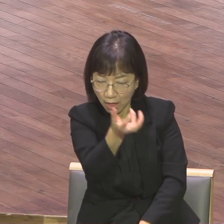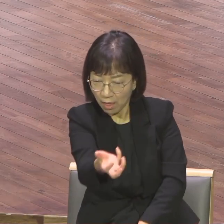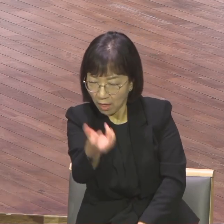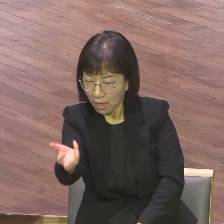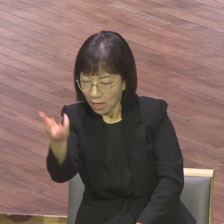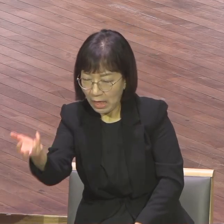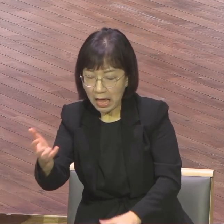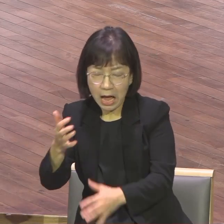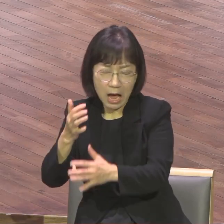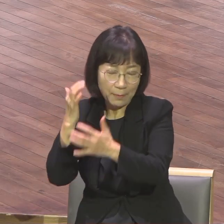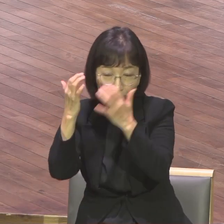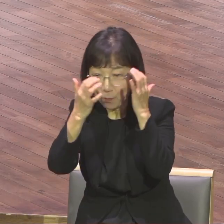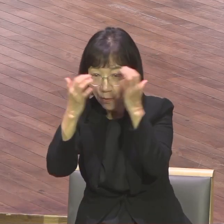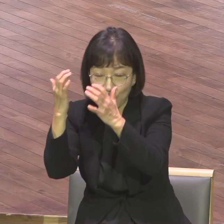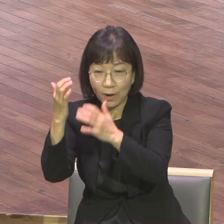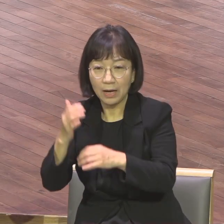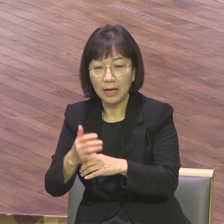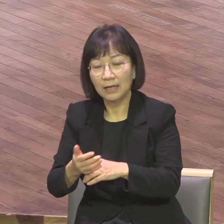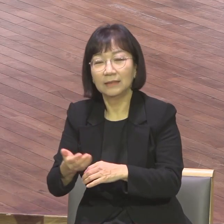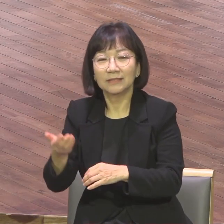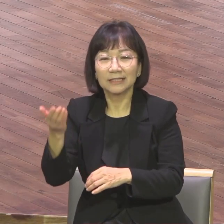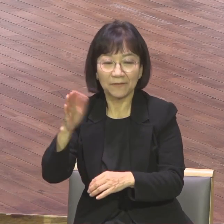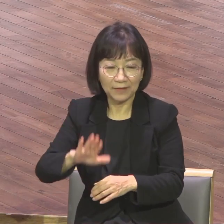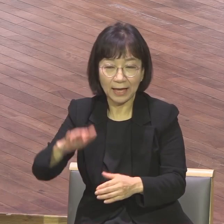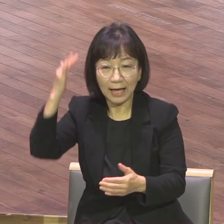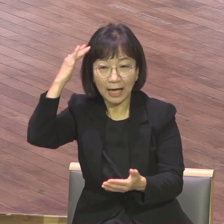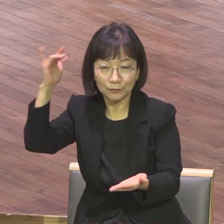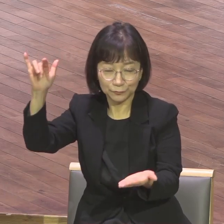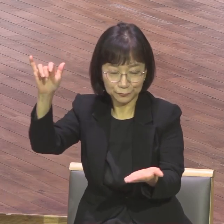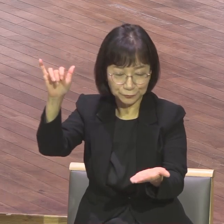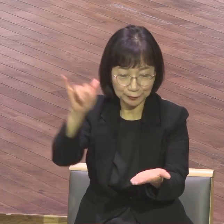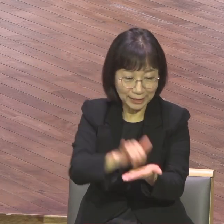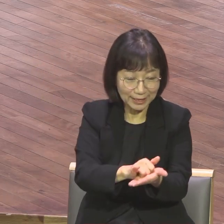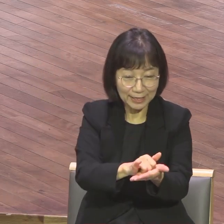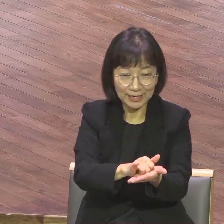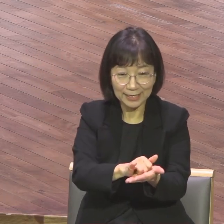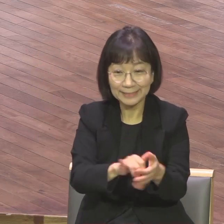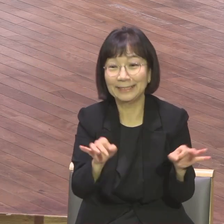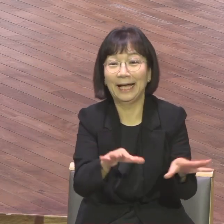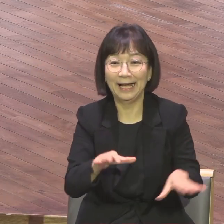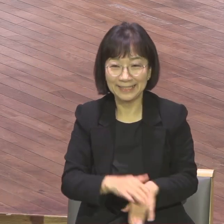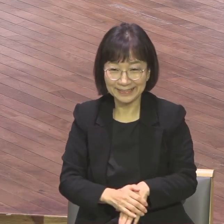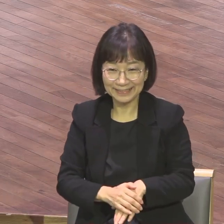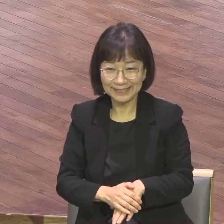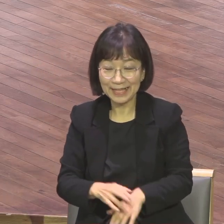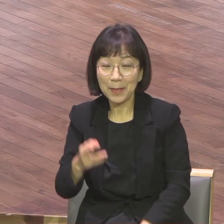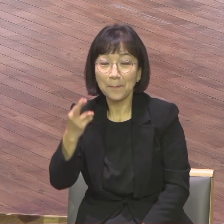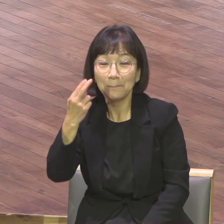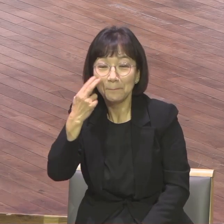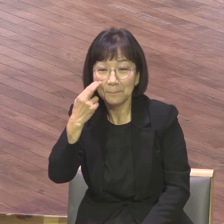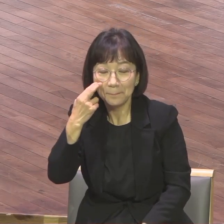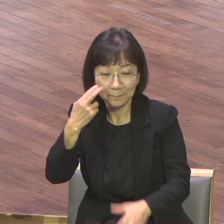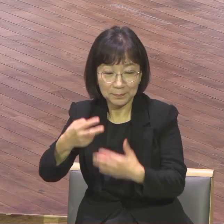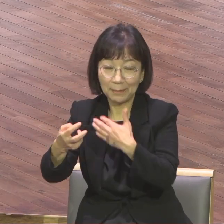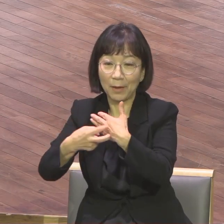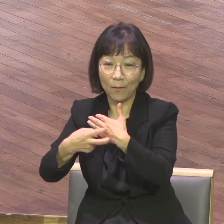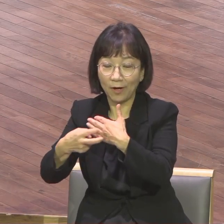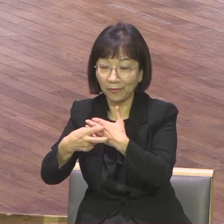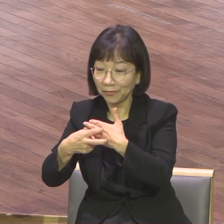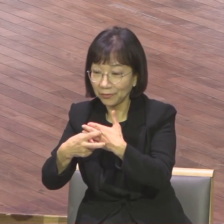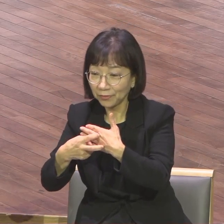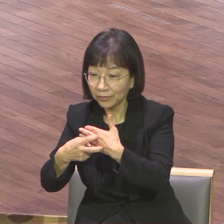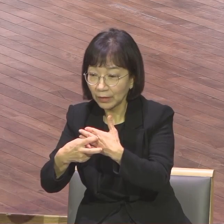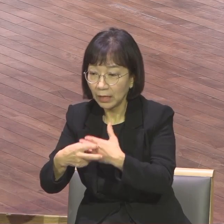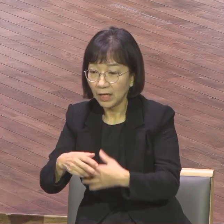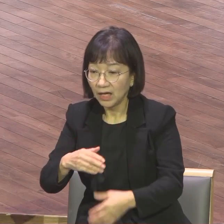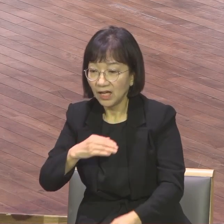오는데 함부로 하는 법이 없어요. 시간도 엄청 걸리고, 미국 같은데 어디 아파서 가겠다. 두 달씩 걸립니다.